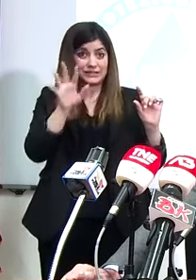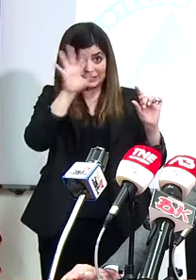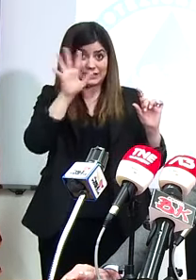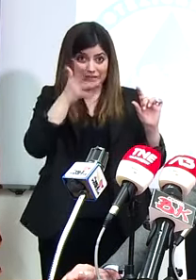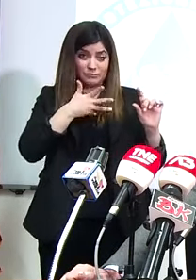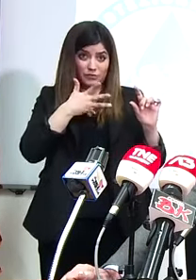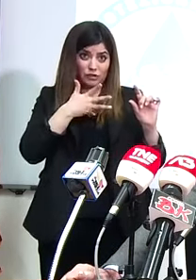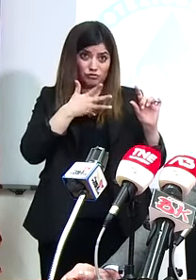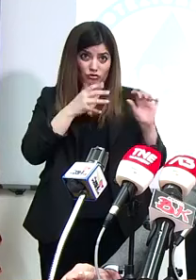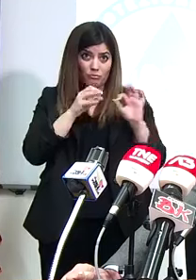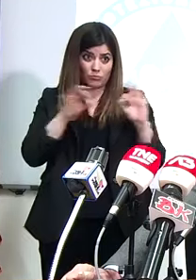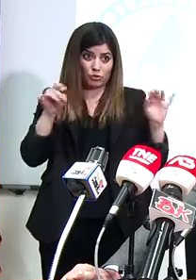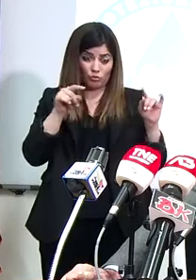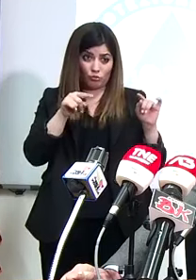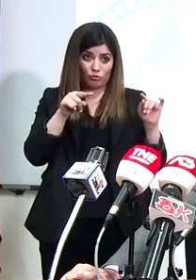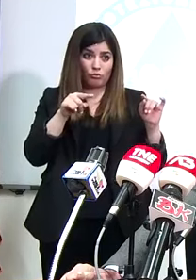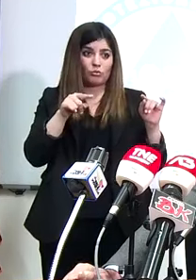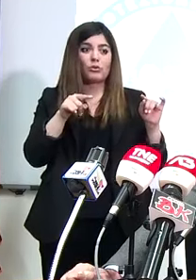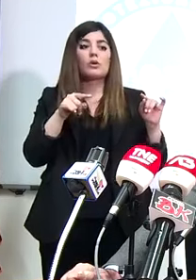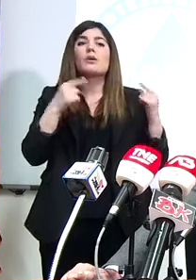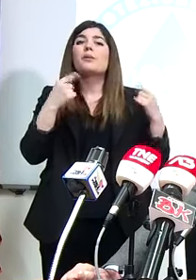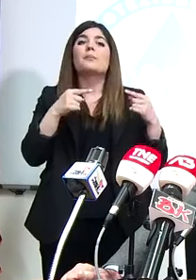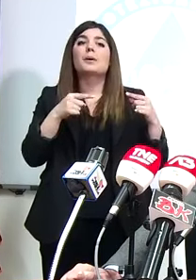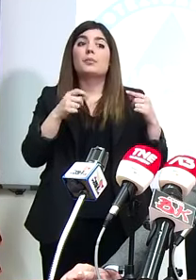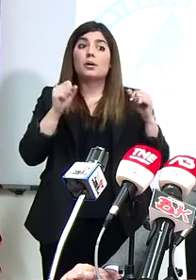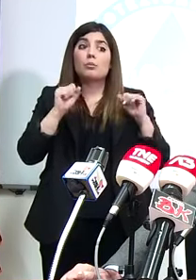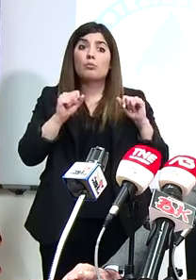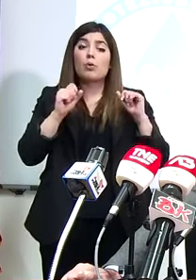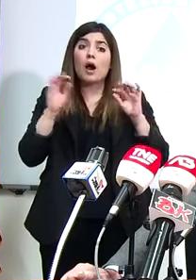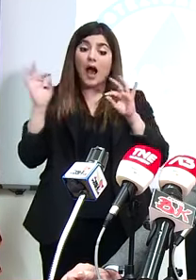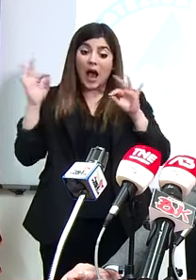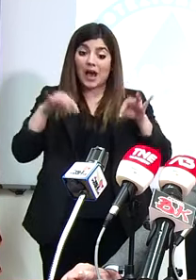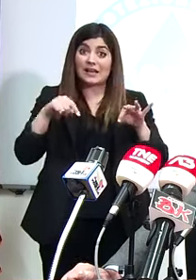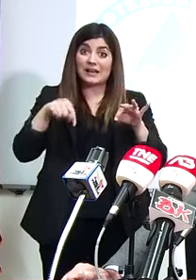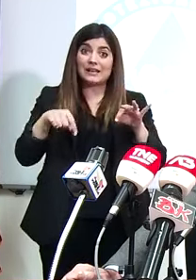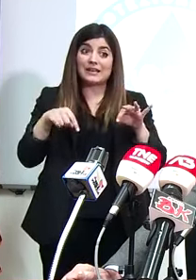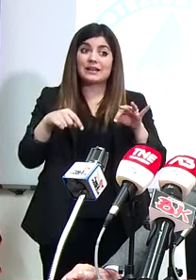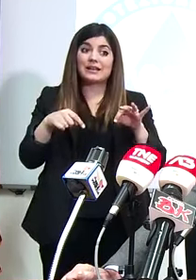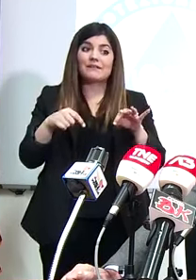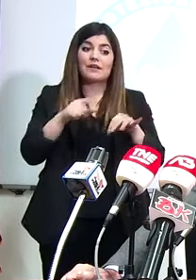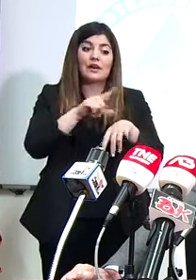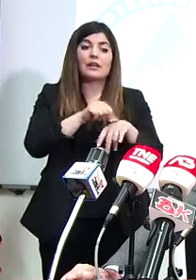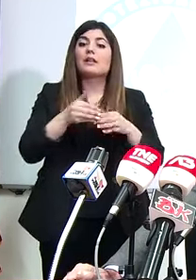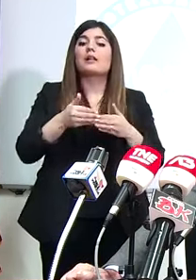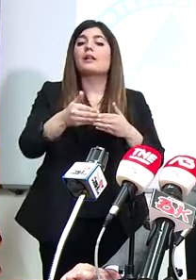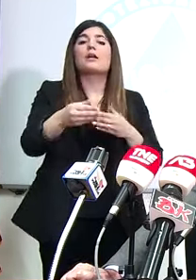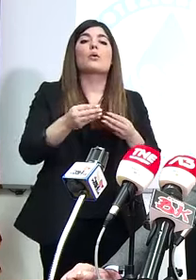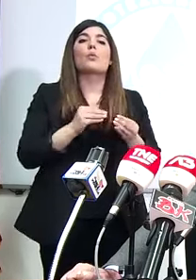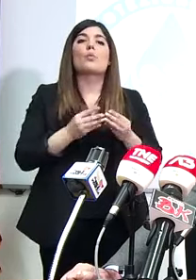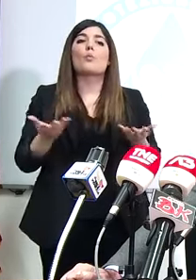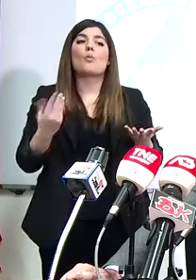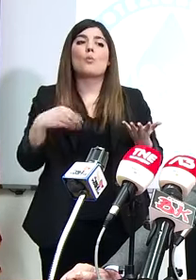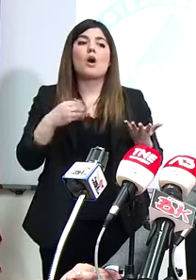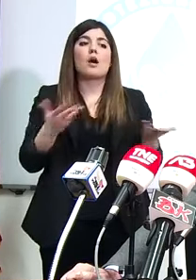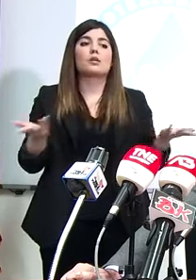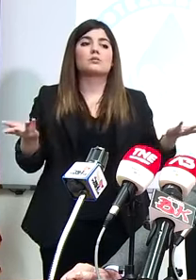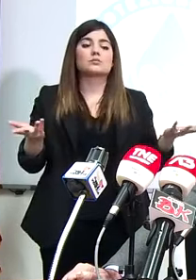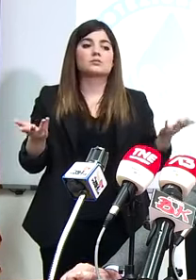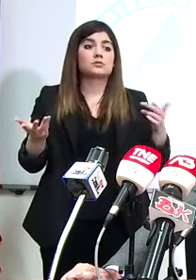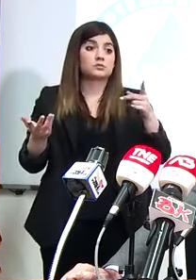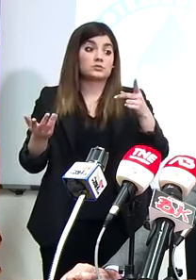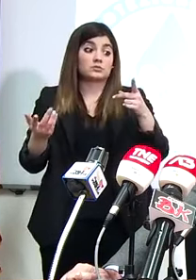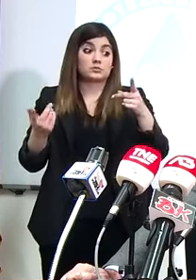in quali tempi potrebbero arrivare dove posso dire ecco se sono vaccini che arrivano tra una settimana perché se arrivano a maggio non ne so